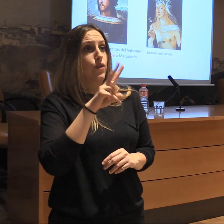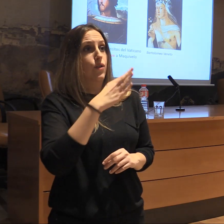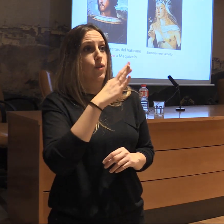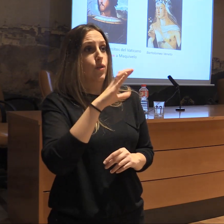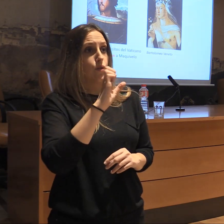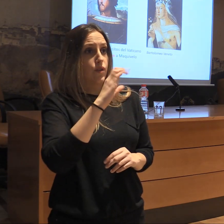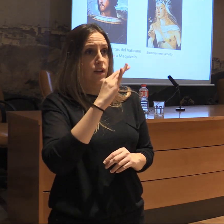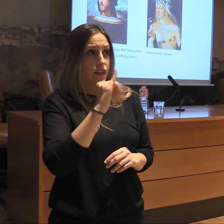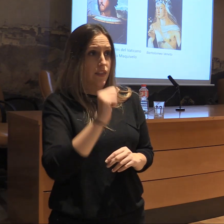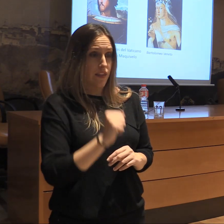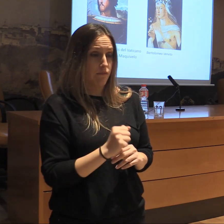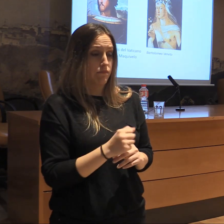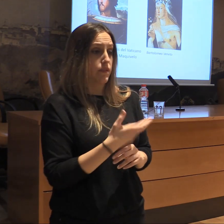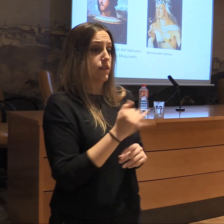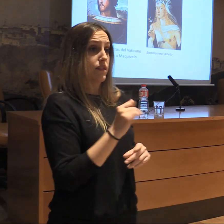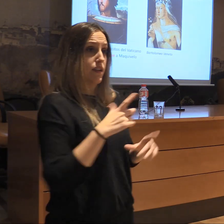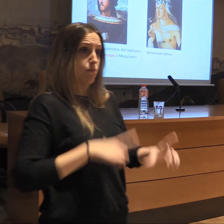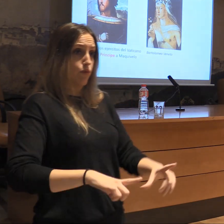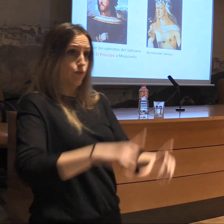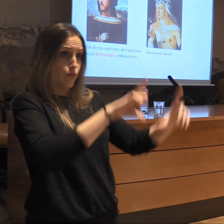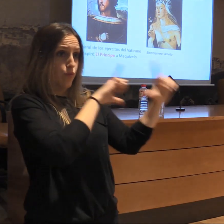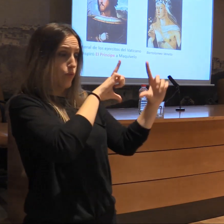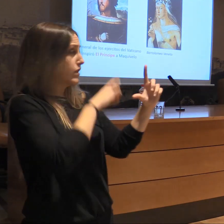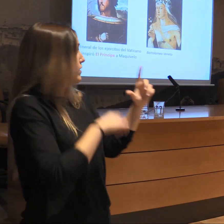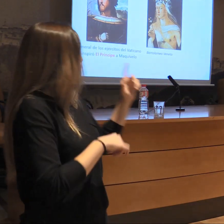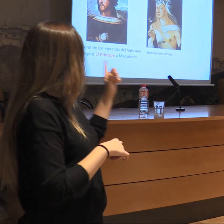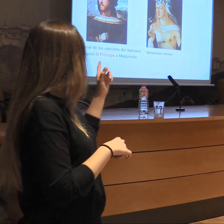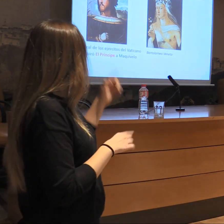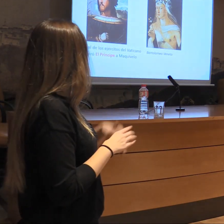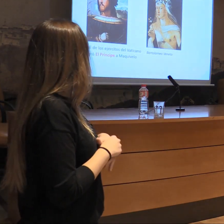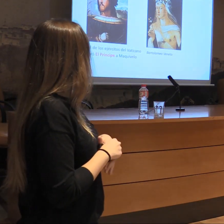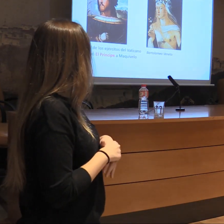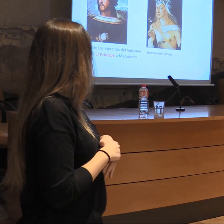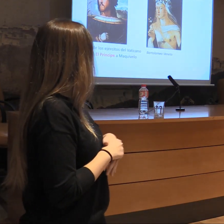de la cual tenemos el cuadro de Bartolomeo Véneto.